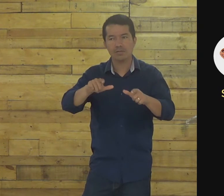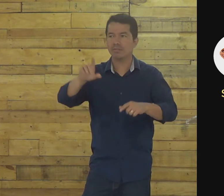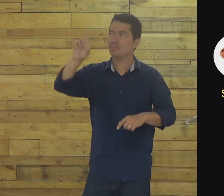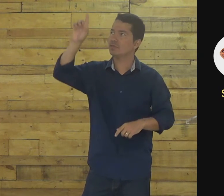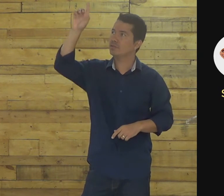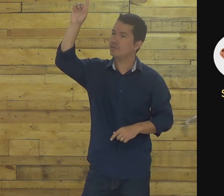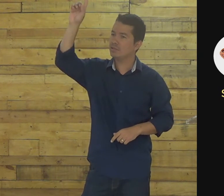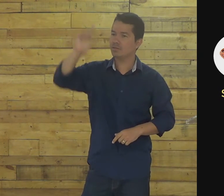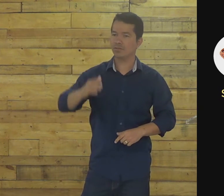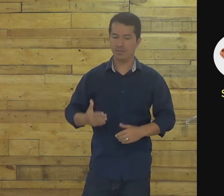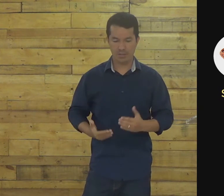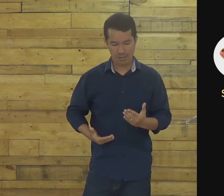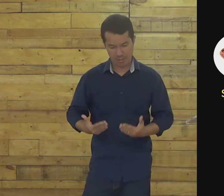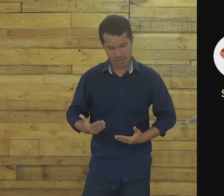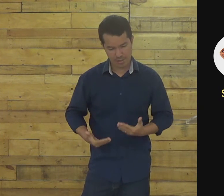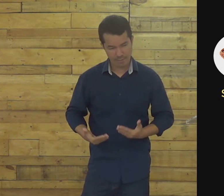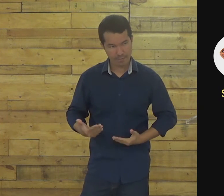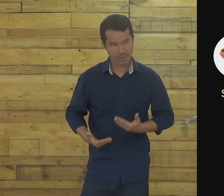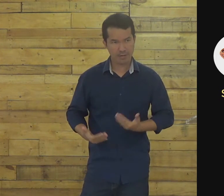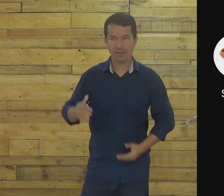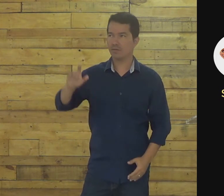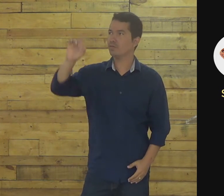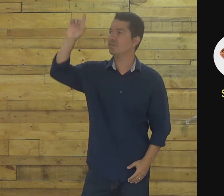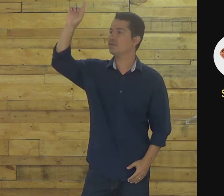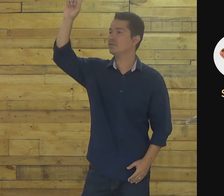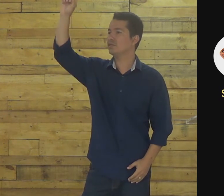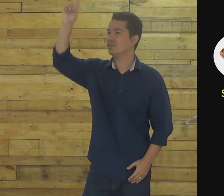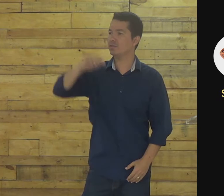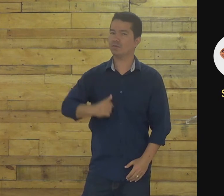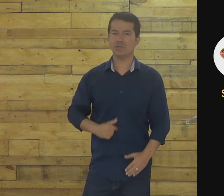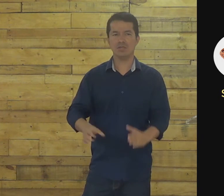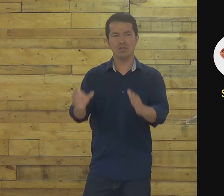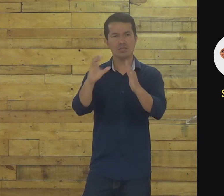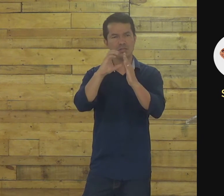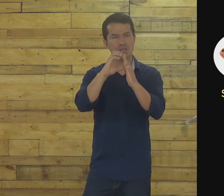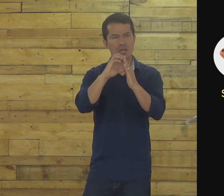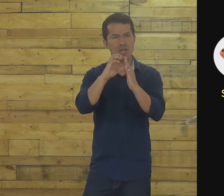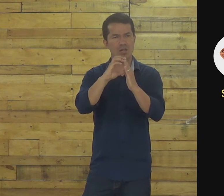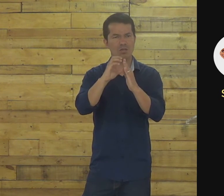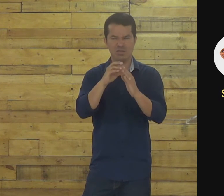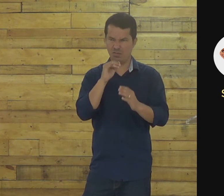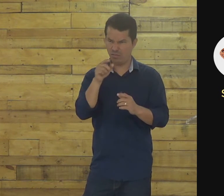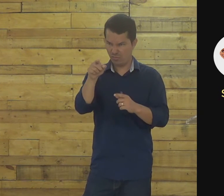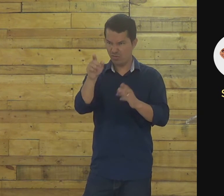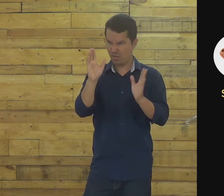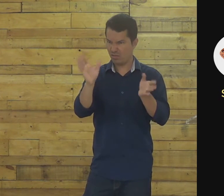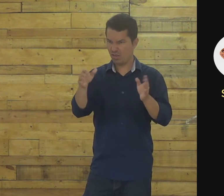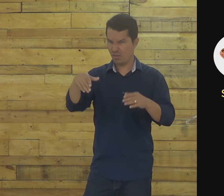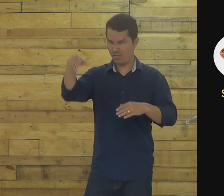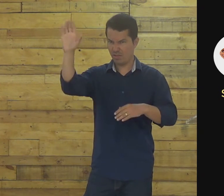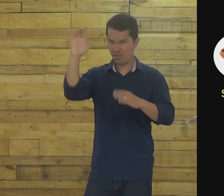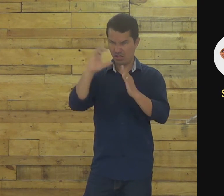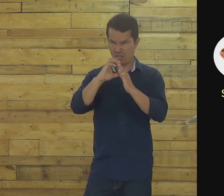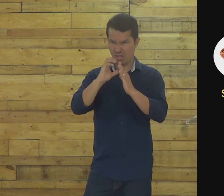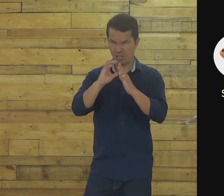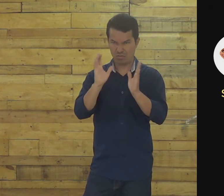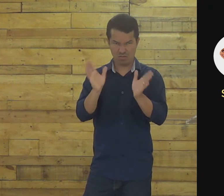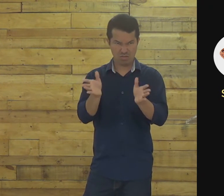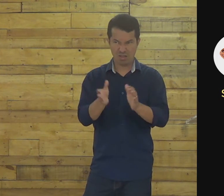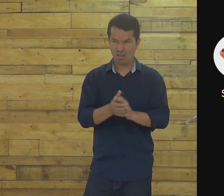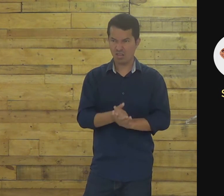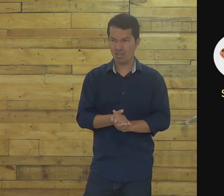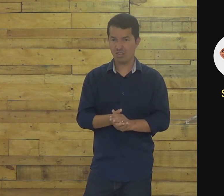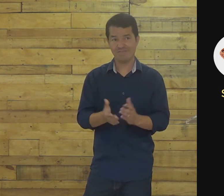Como fazer com que a chama volte a arder? Trabalhe para Deus. Sirva a Deus. Vá para uma célula. Você já tem